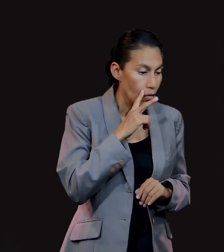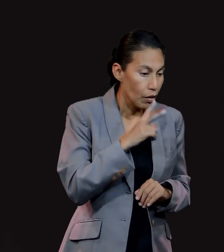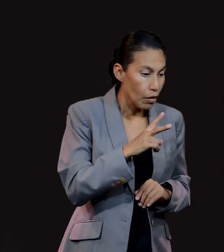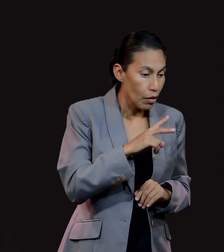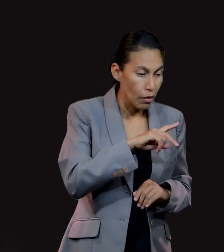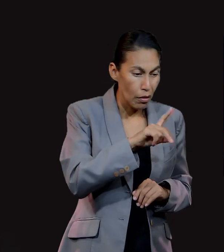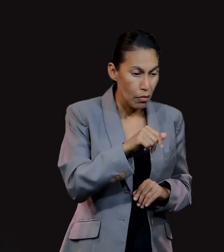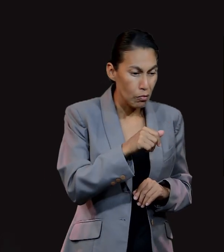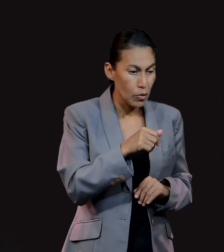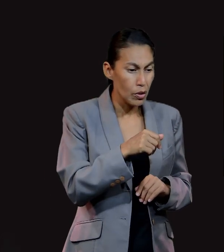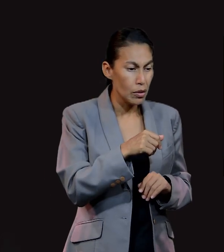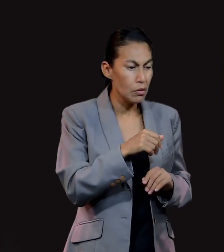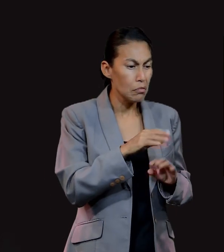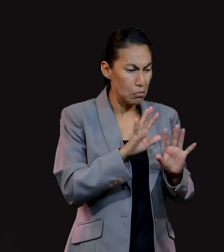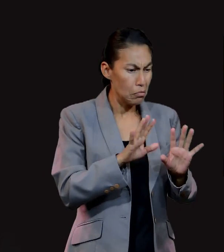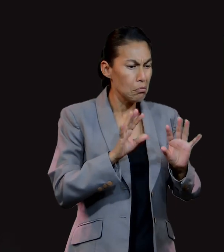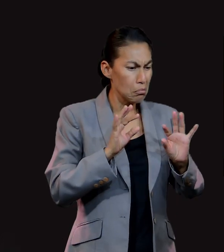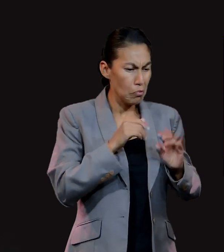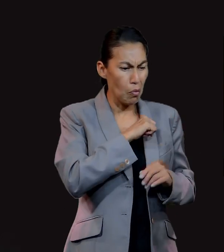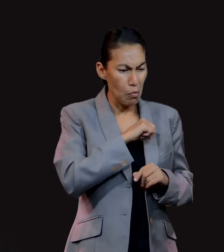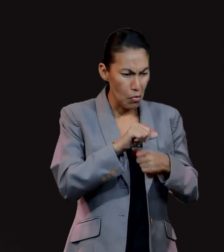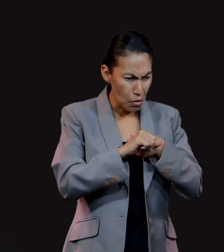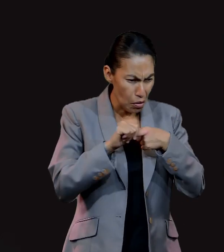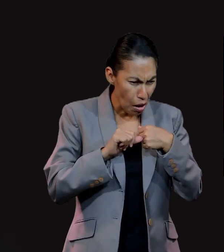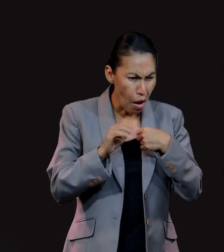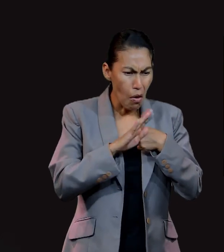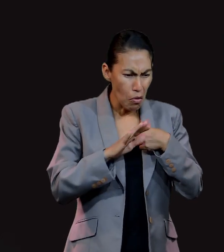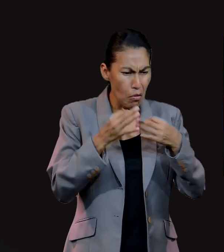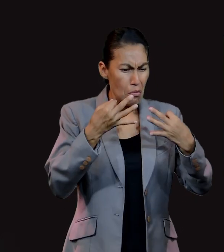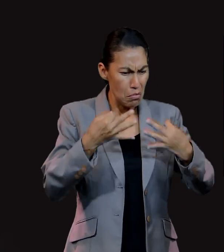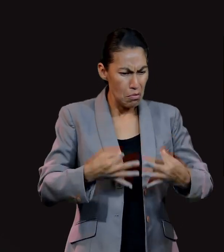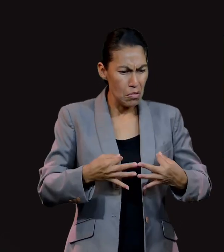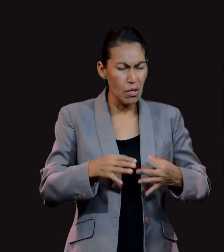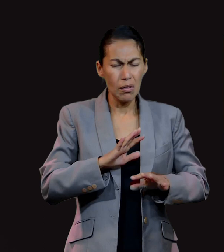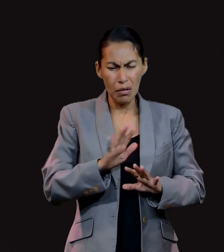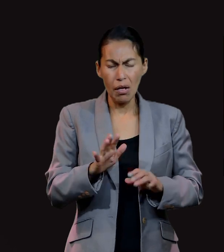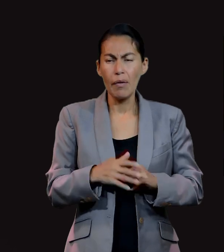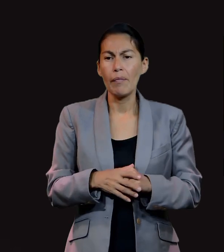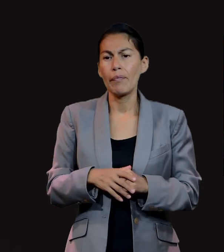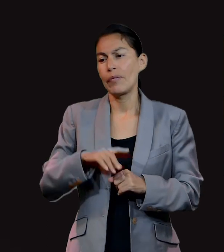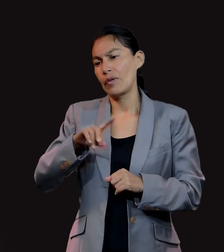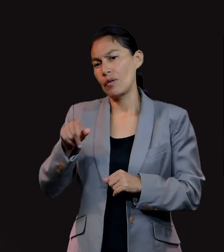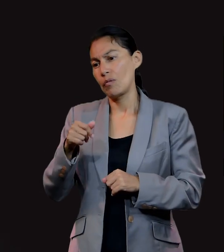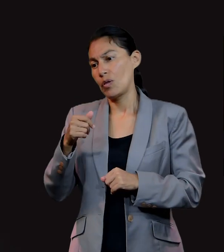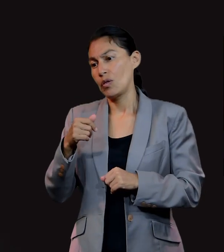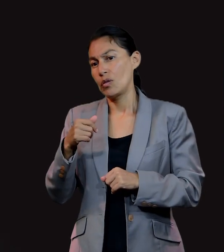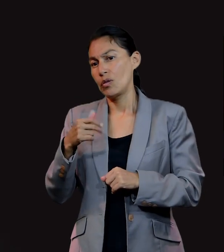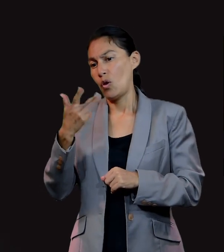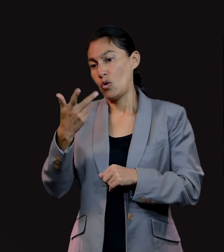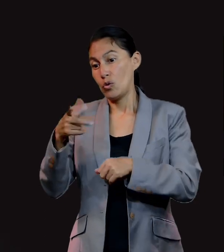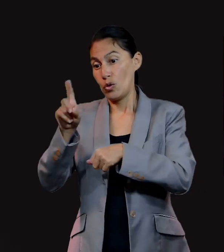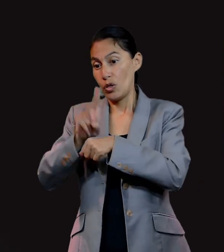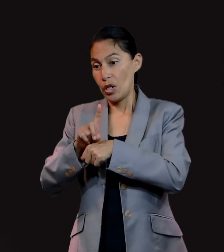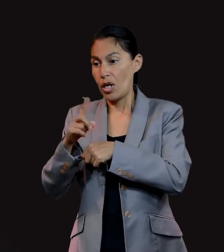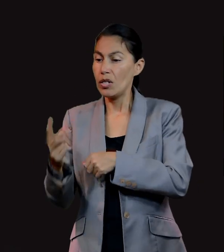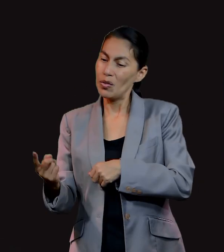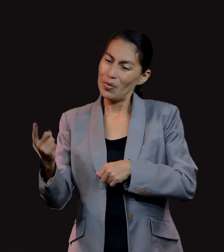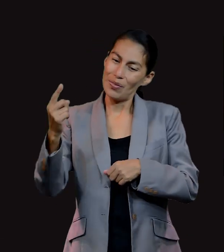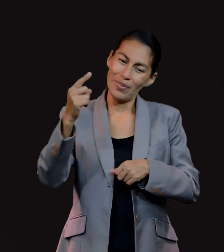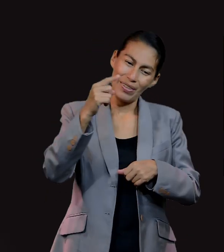ocho días después de que me habían operado me estaban quitando los puntos y tenía una